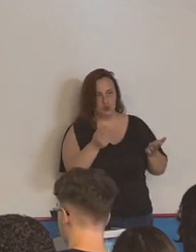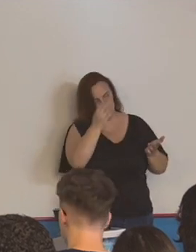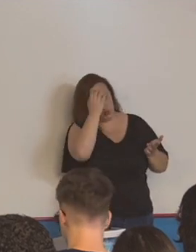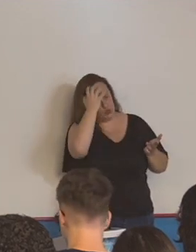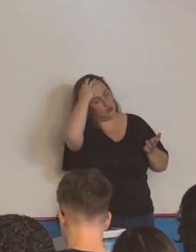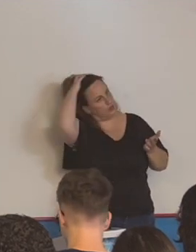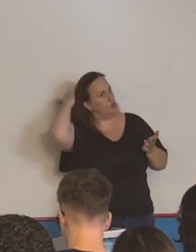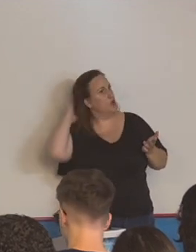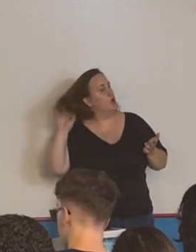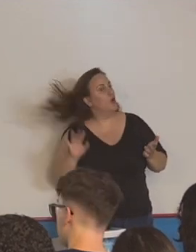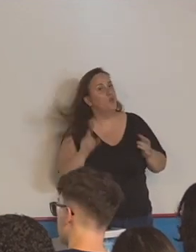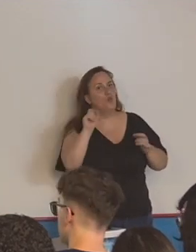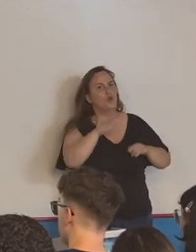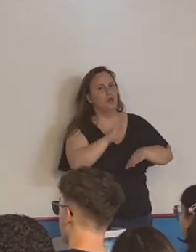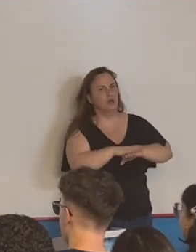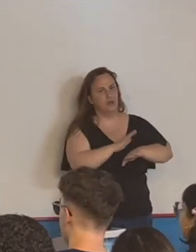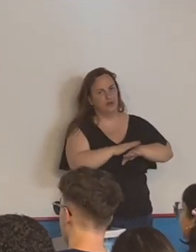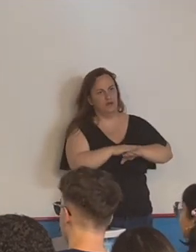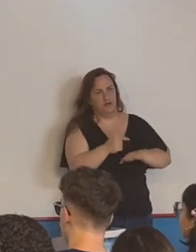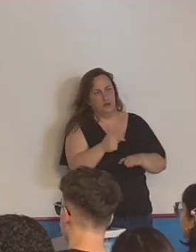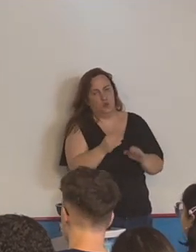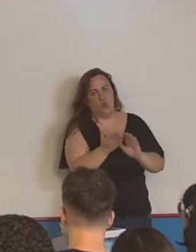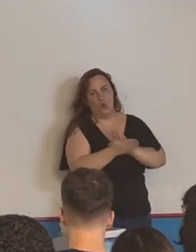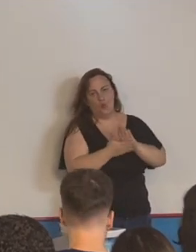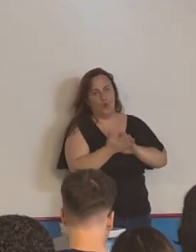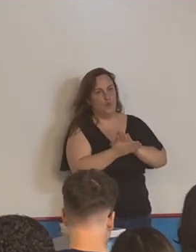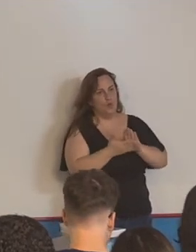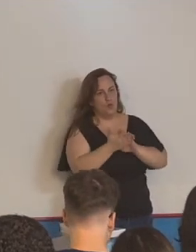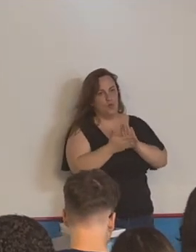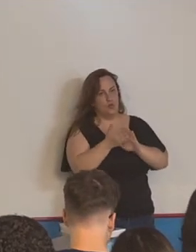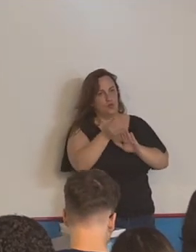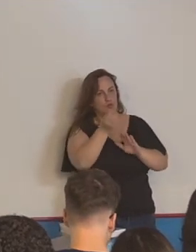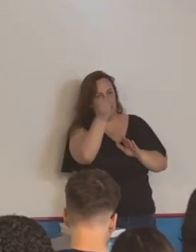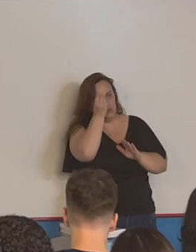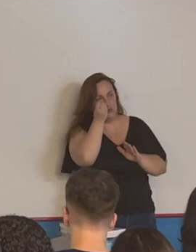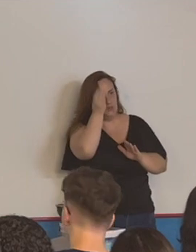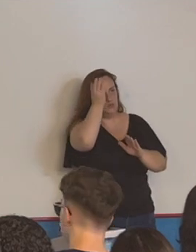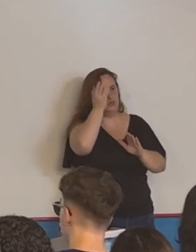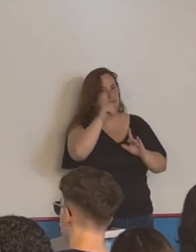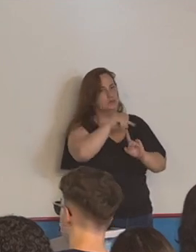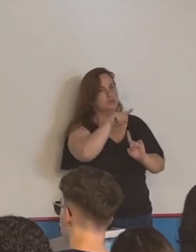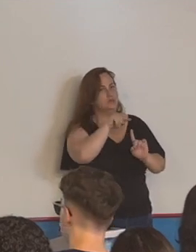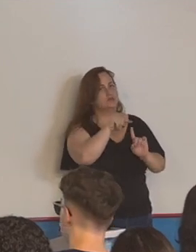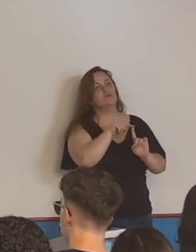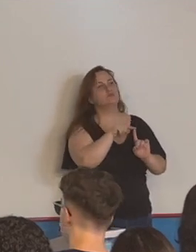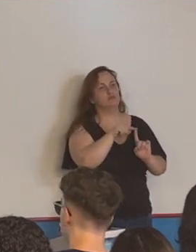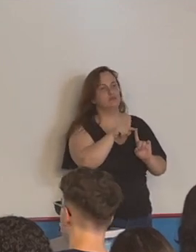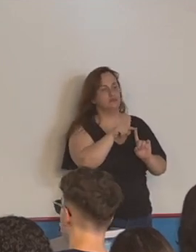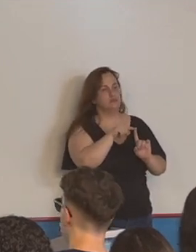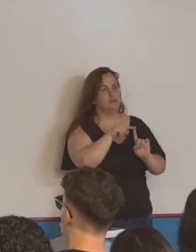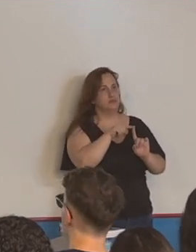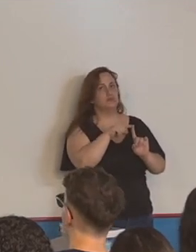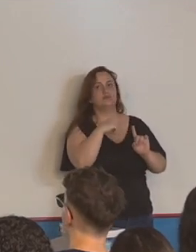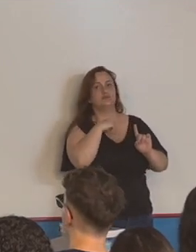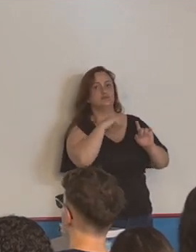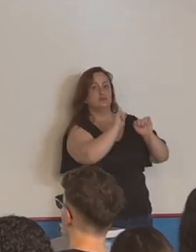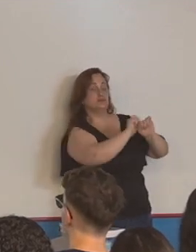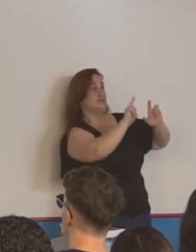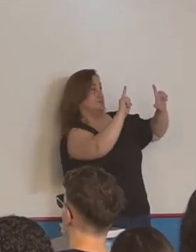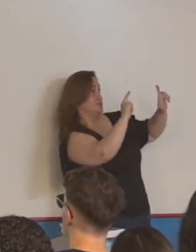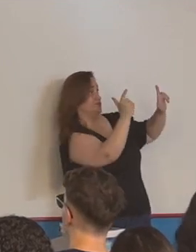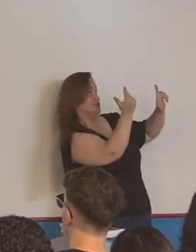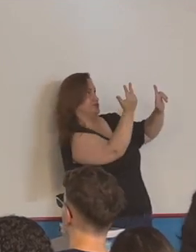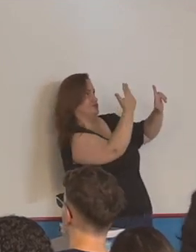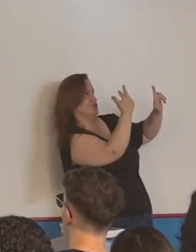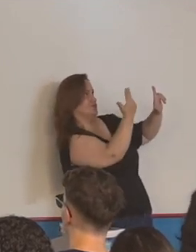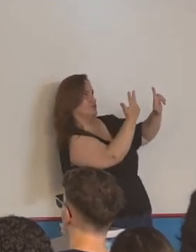específico para tratar dentro desse lugar, desses espaços que eu pintava. E aí, de novo, pessoal,